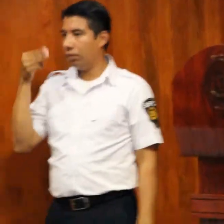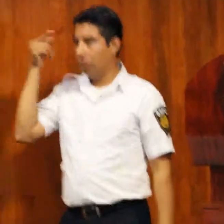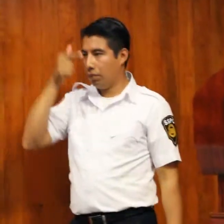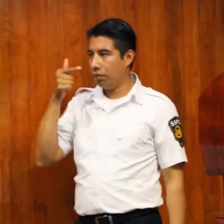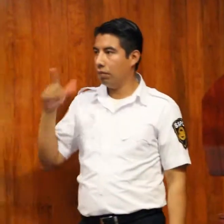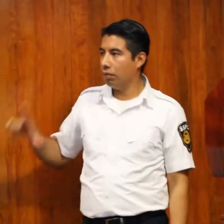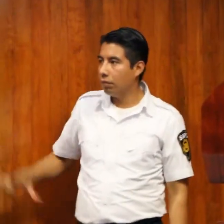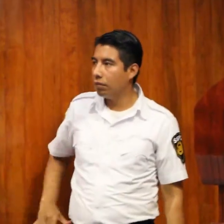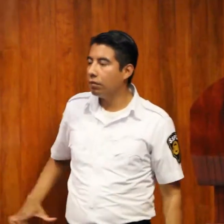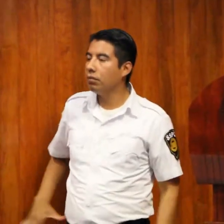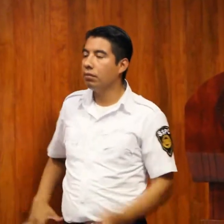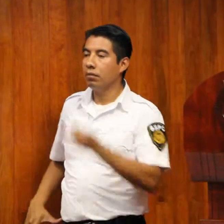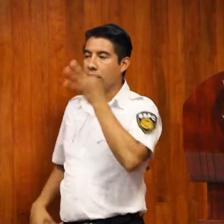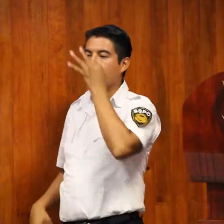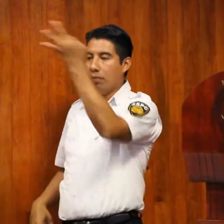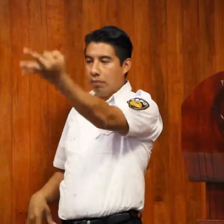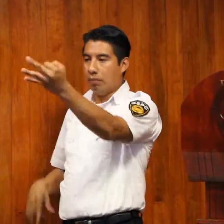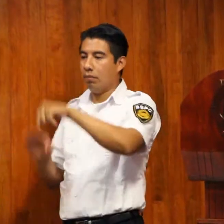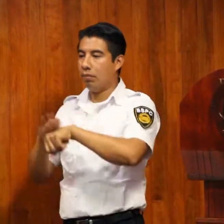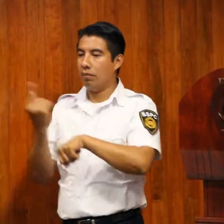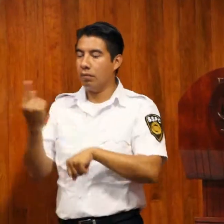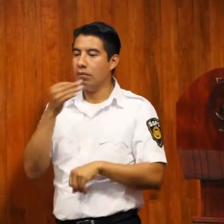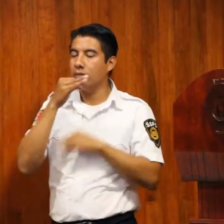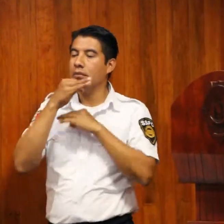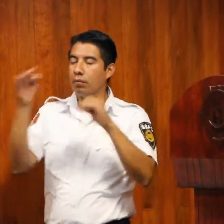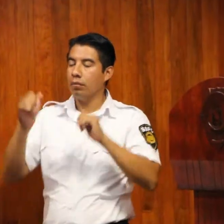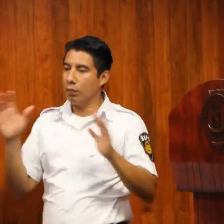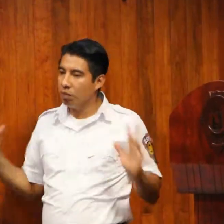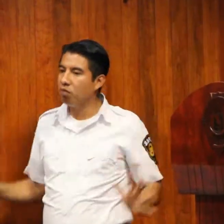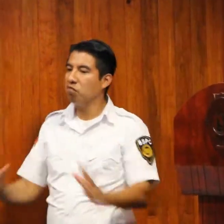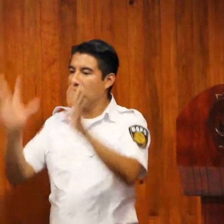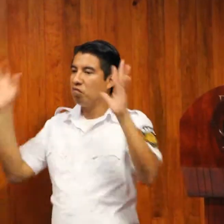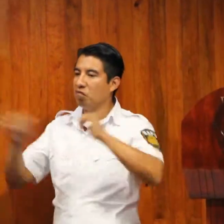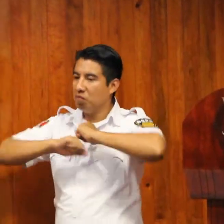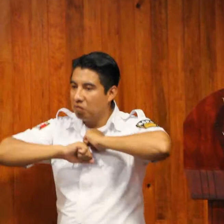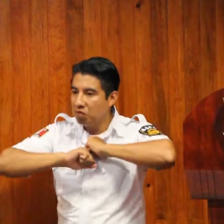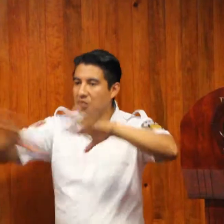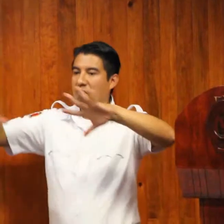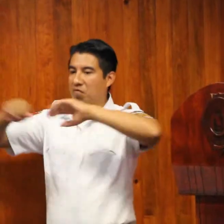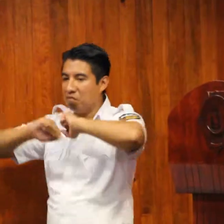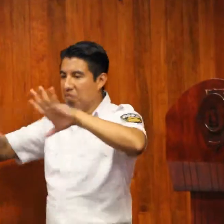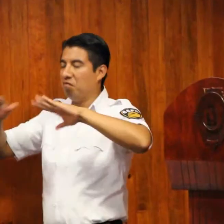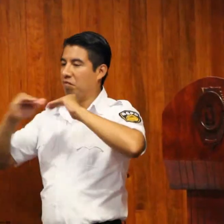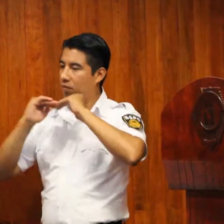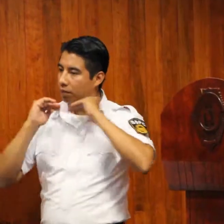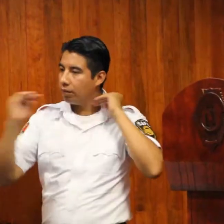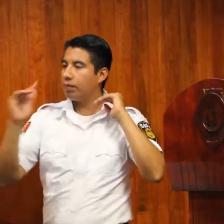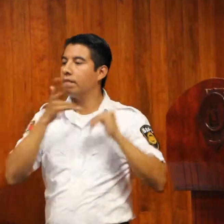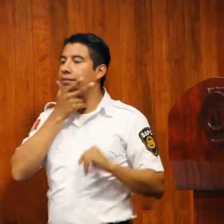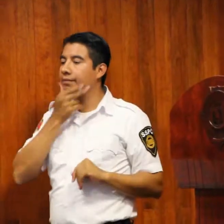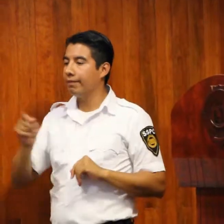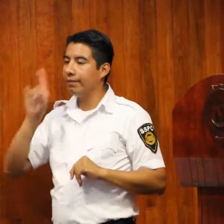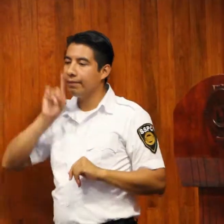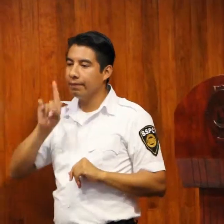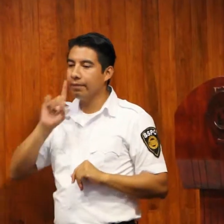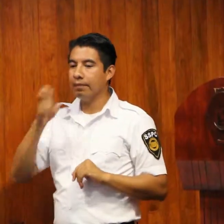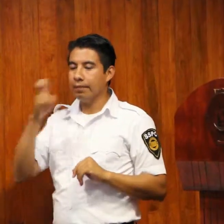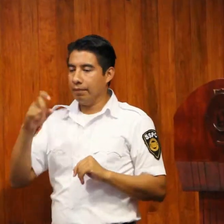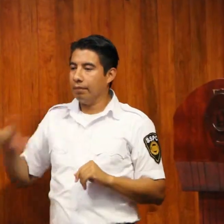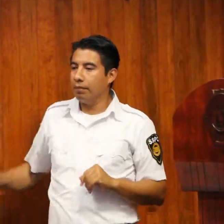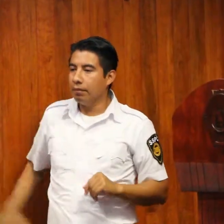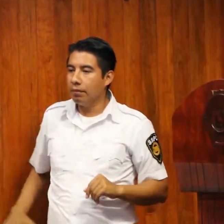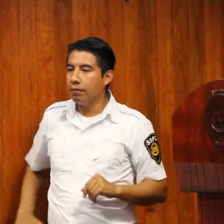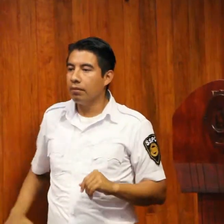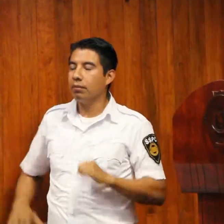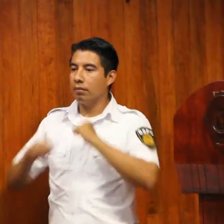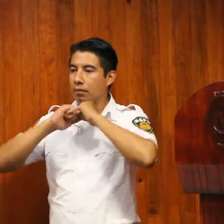licenciado Manuel Velasco Cuello, quien ha sido un promotor, un impulsor de la equidad de género desde la política de su gobierno